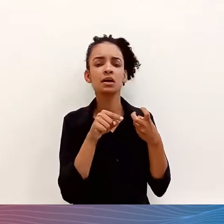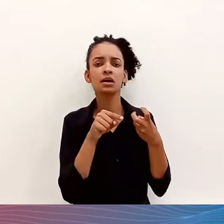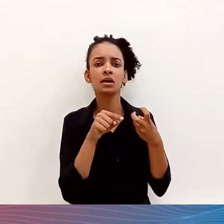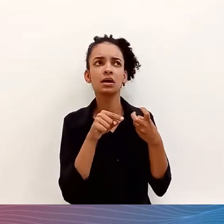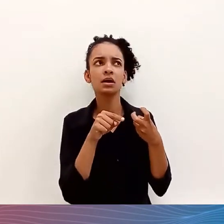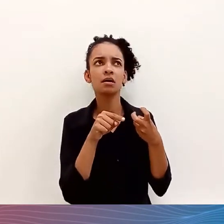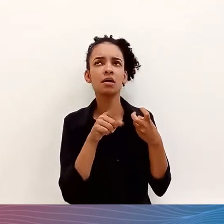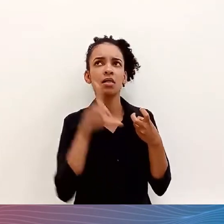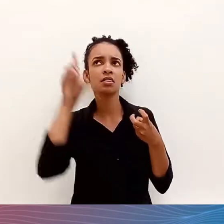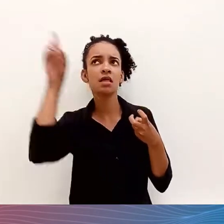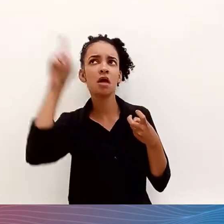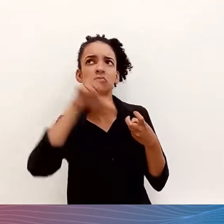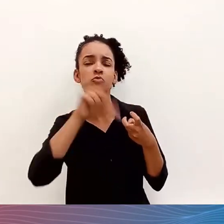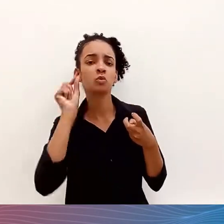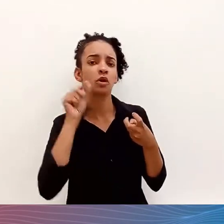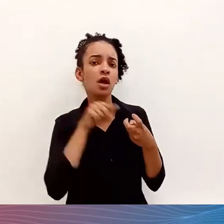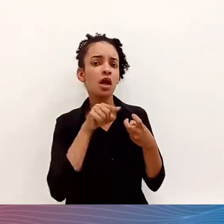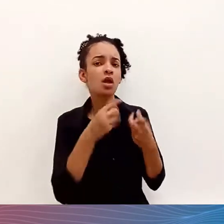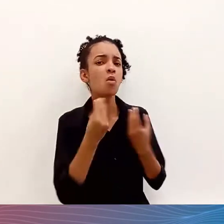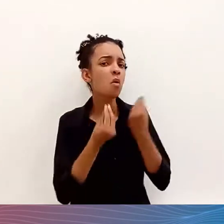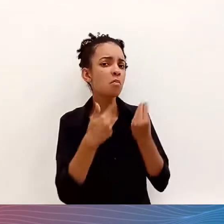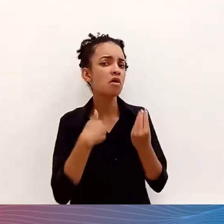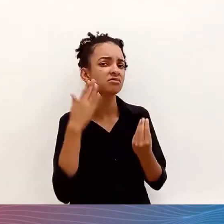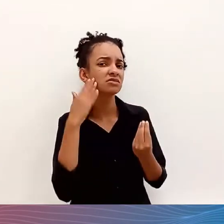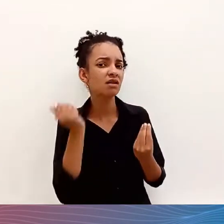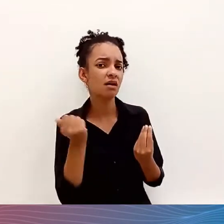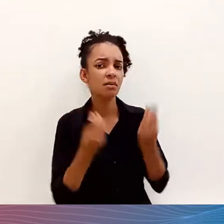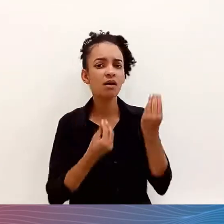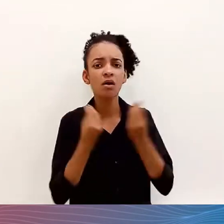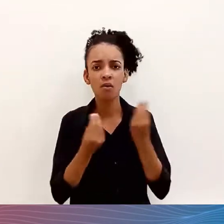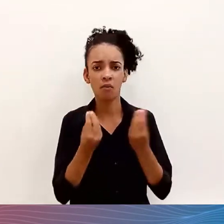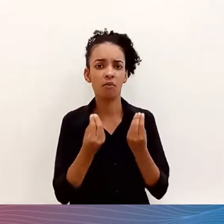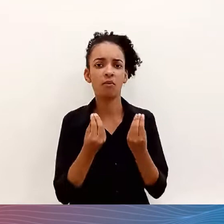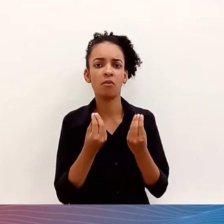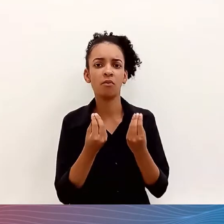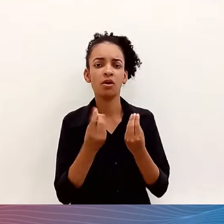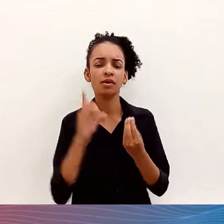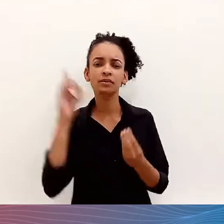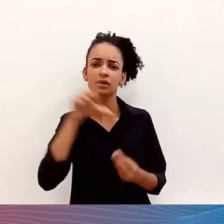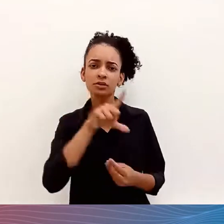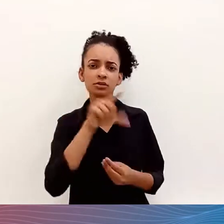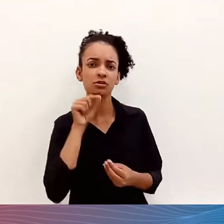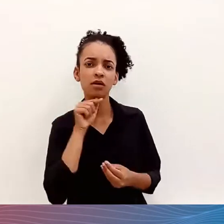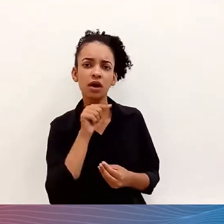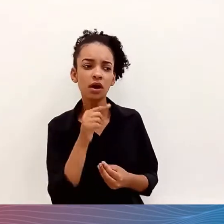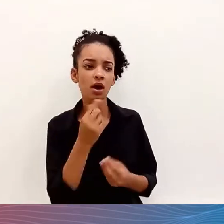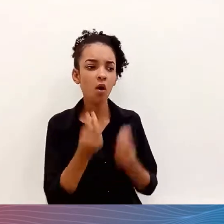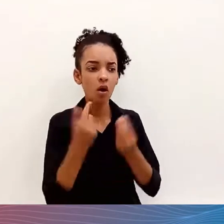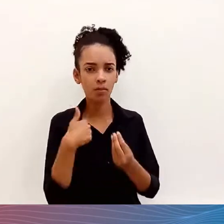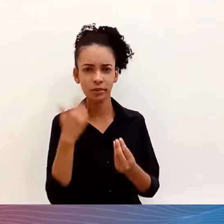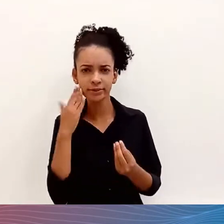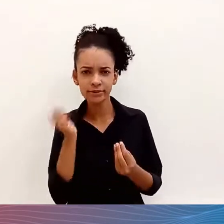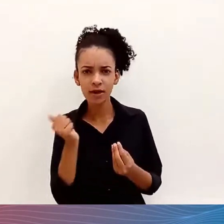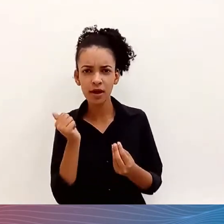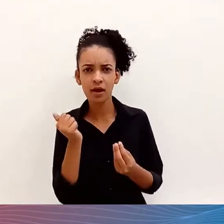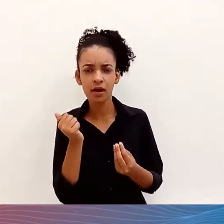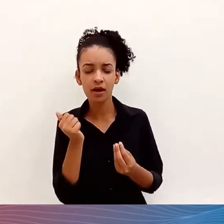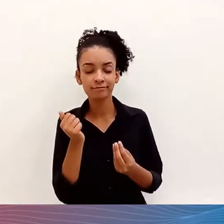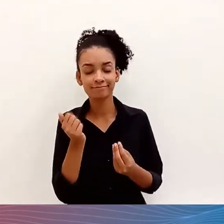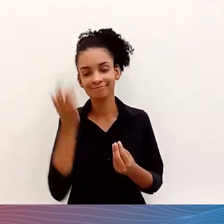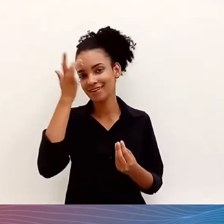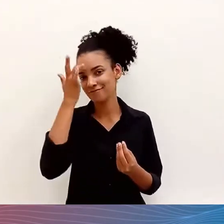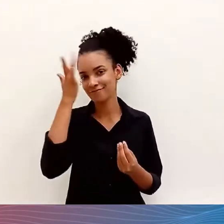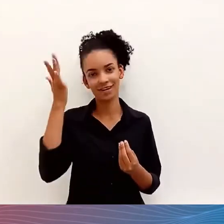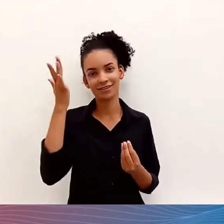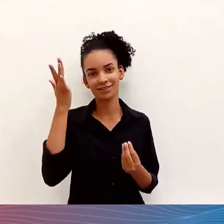foi chamado por Deus e escolhido por Deus para ser o enviado de Deus? Irmãos, é muito fácil. A Bíblia nos dá